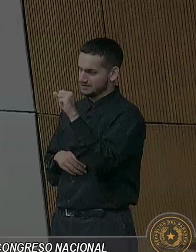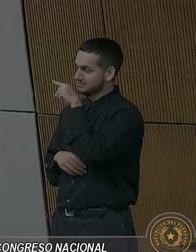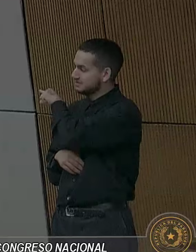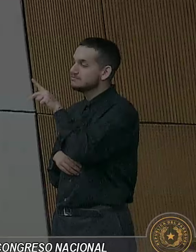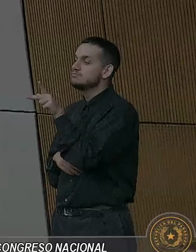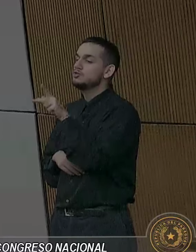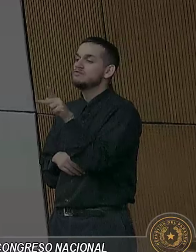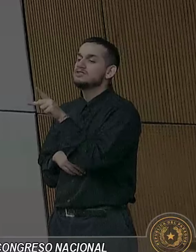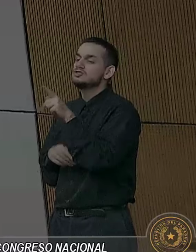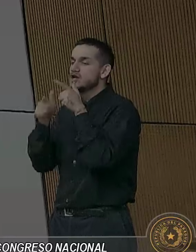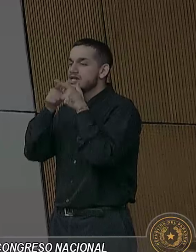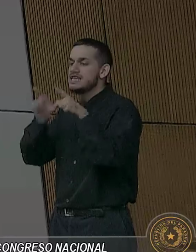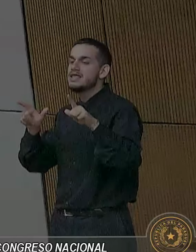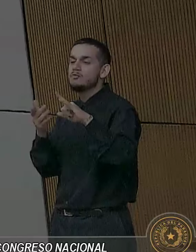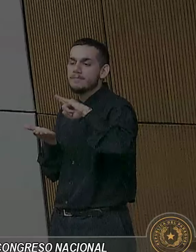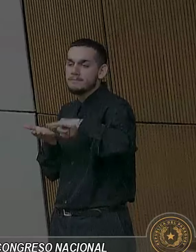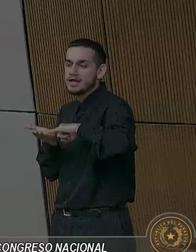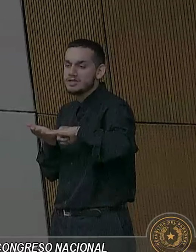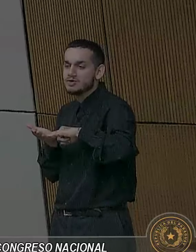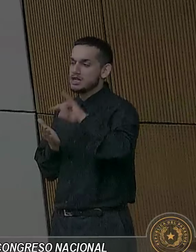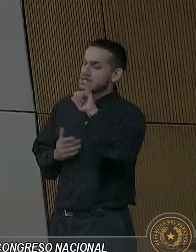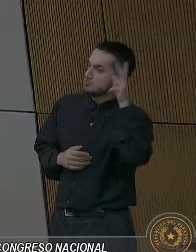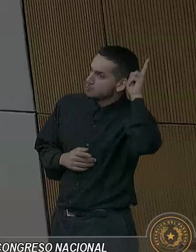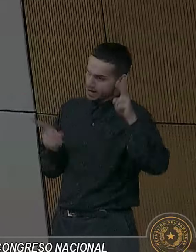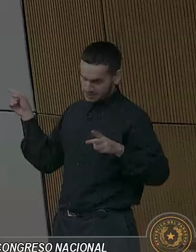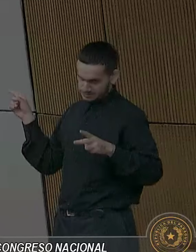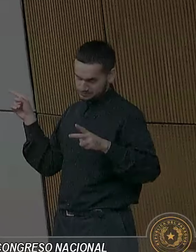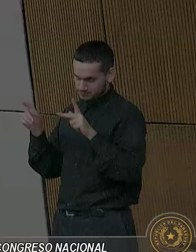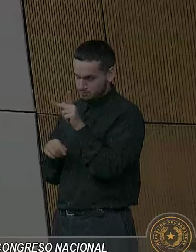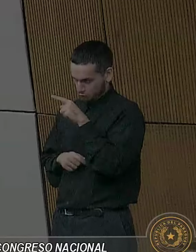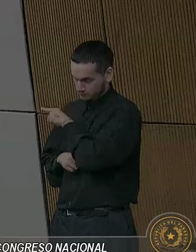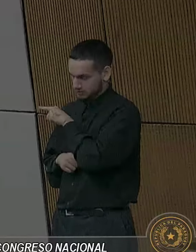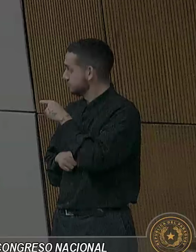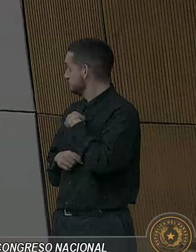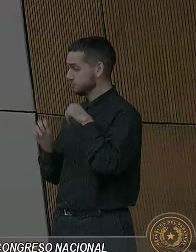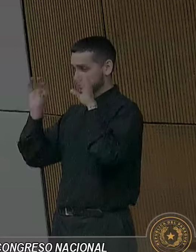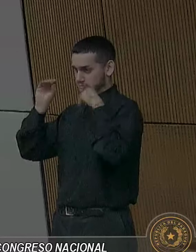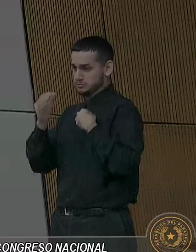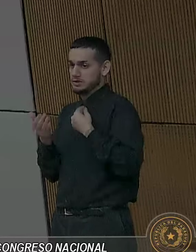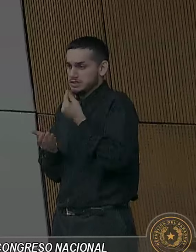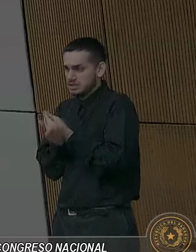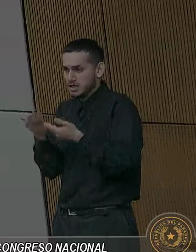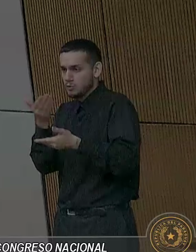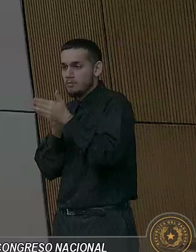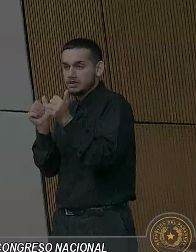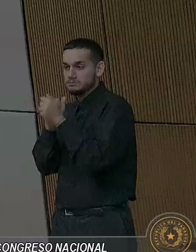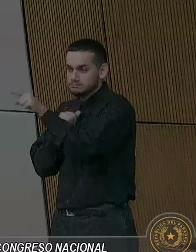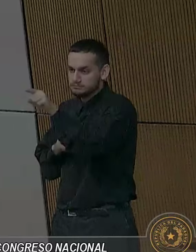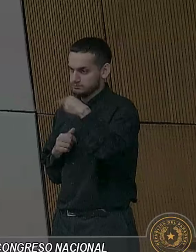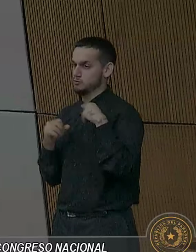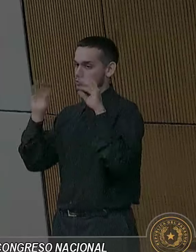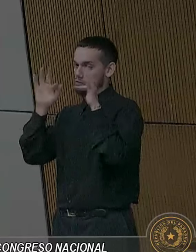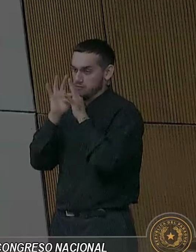y guaraní. Para mí es un gusto enorme estar compartiendo con ustedes también hoy